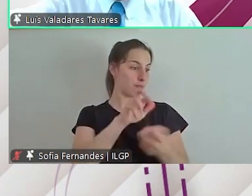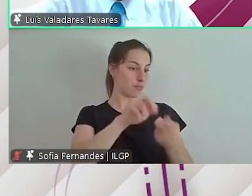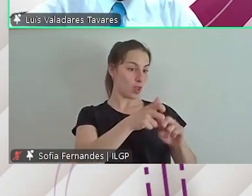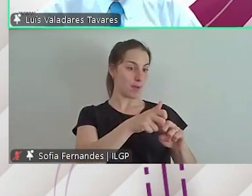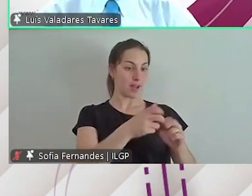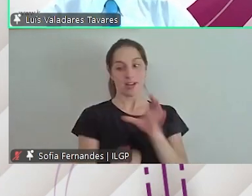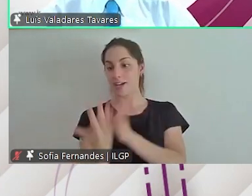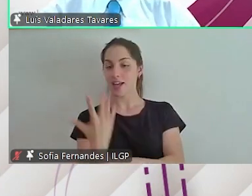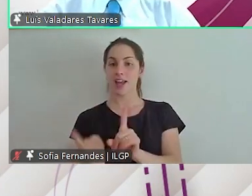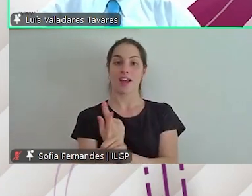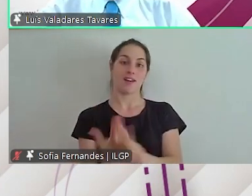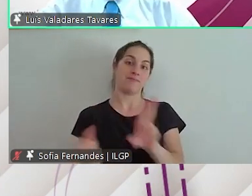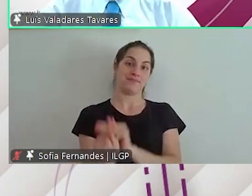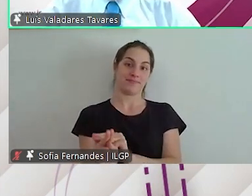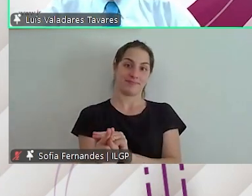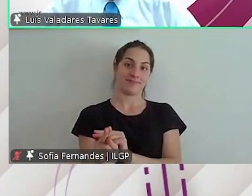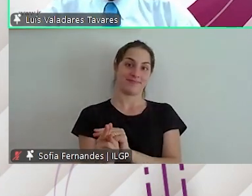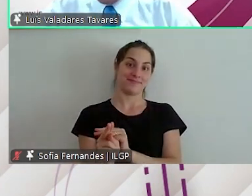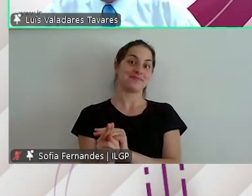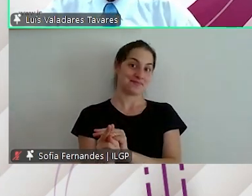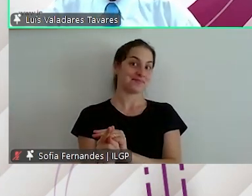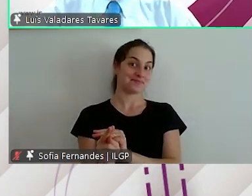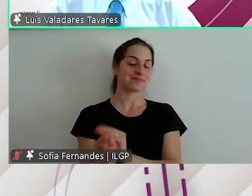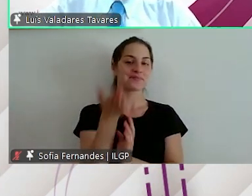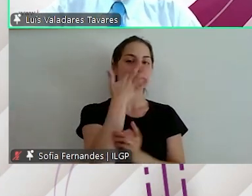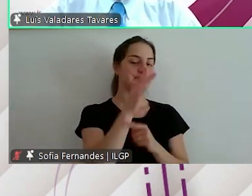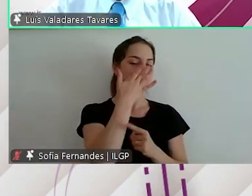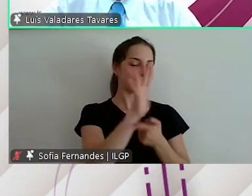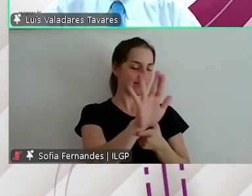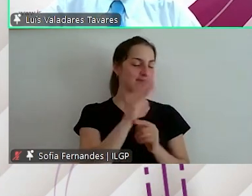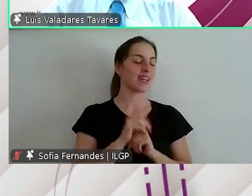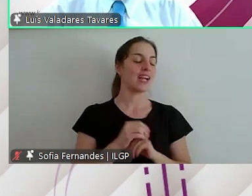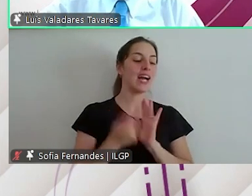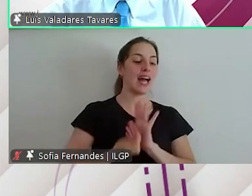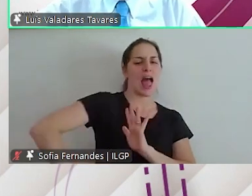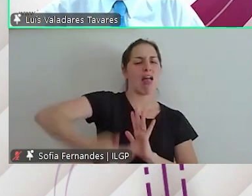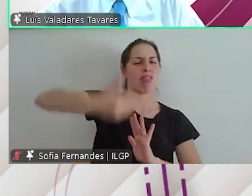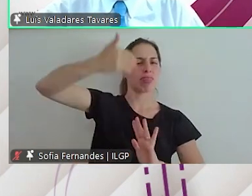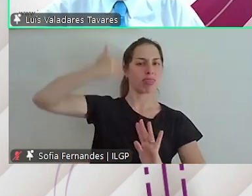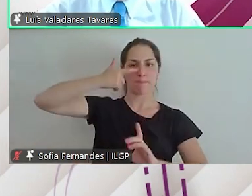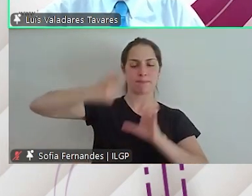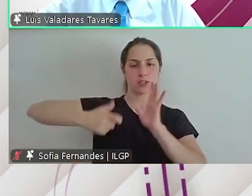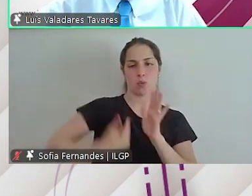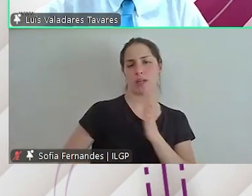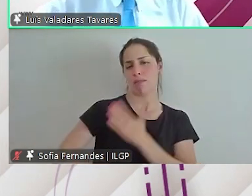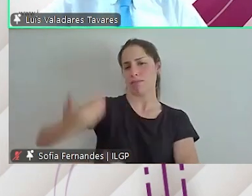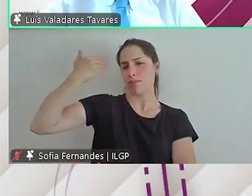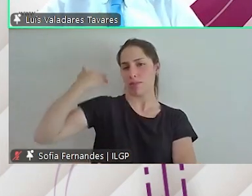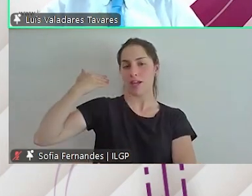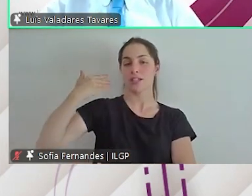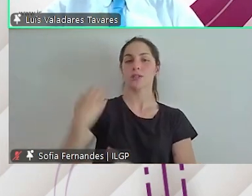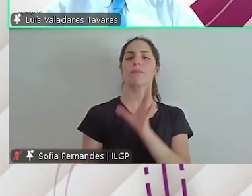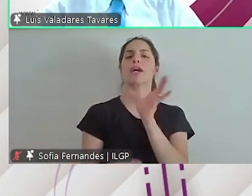Parece sempre aquele exemplo dos nossos muito antigos antepassados, que a certa altura inventaram a agricultura. Mas porquê é que